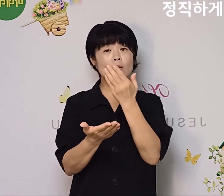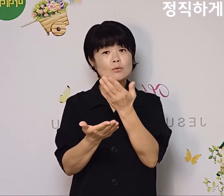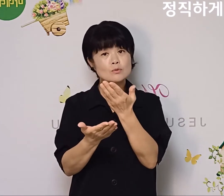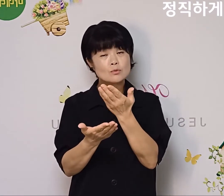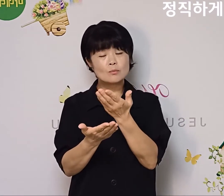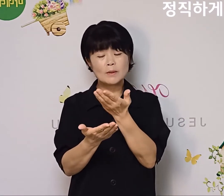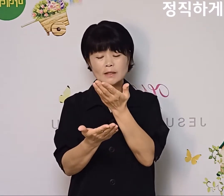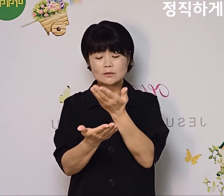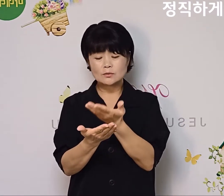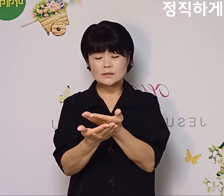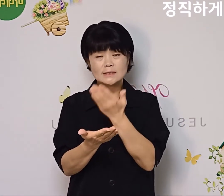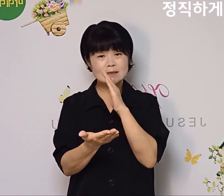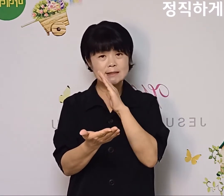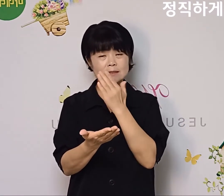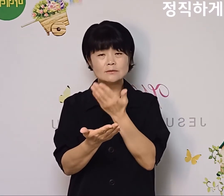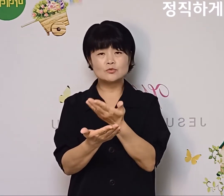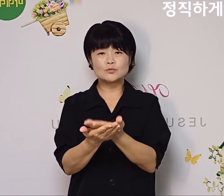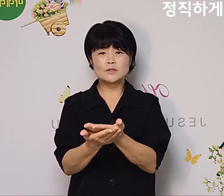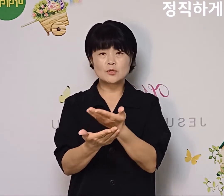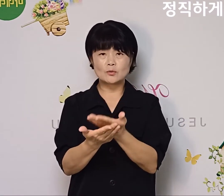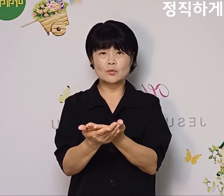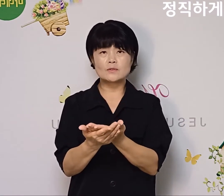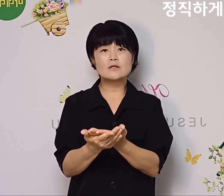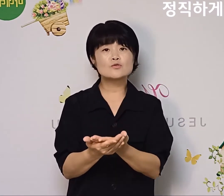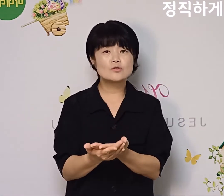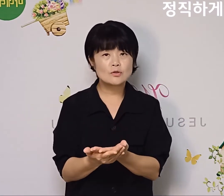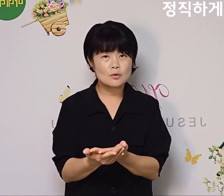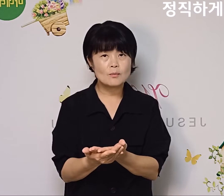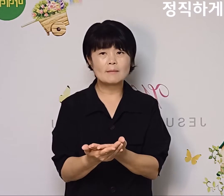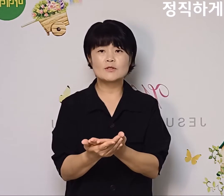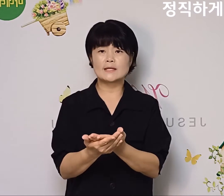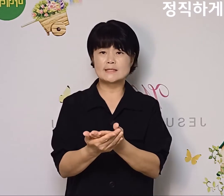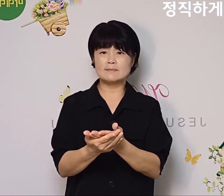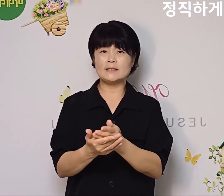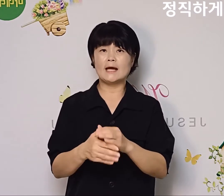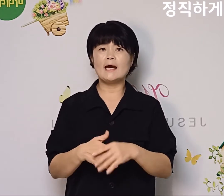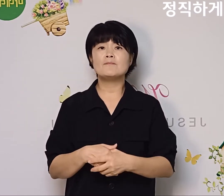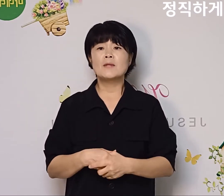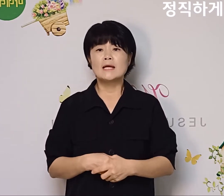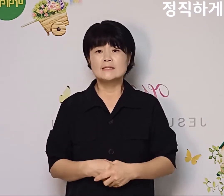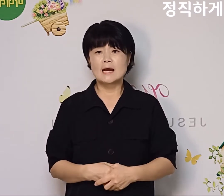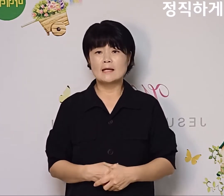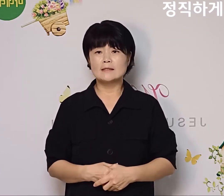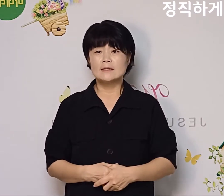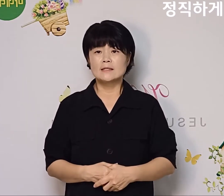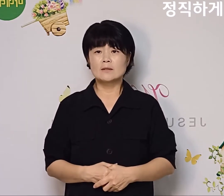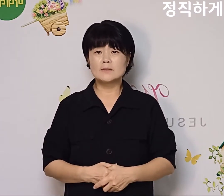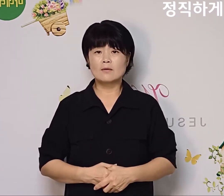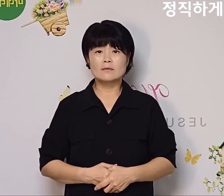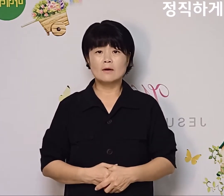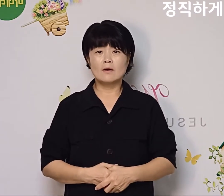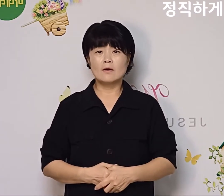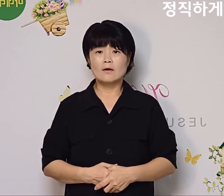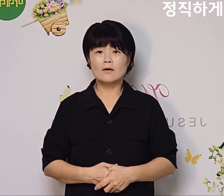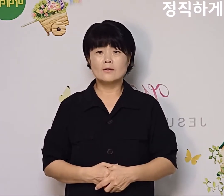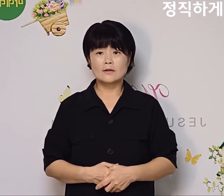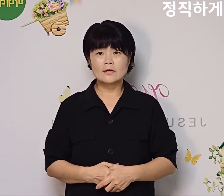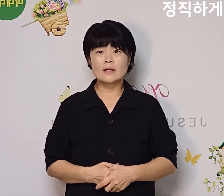오른손 손바닥으로 등을 2번 정도 쳐주는 걸로 마무리하겠습니다. 자 그러면